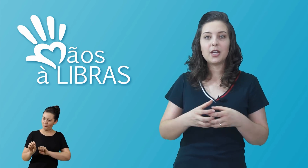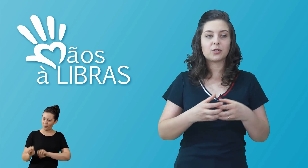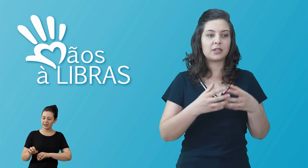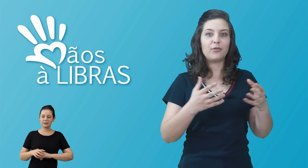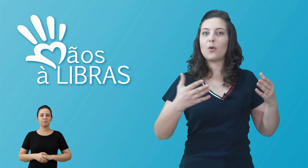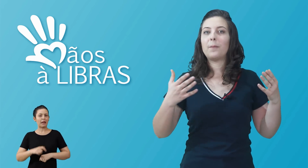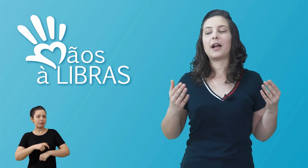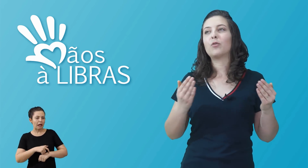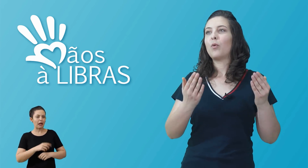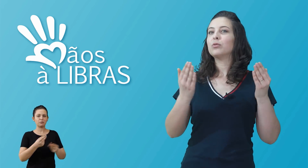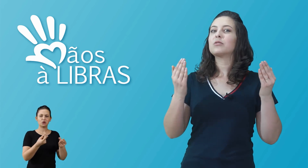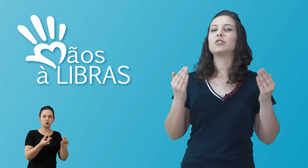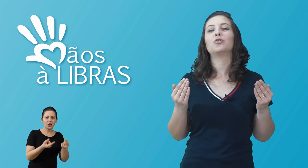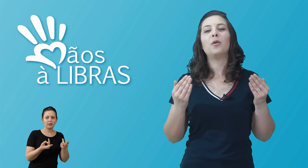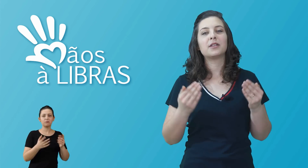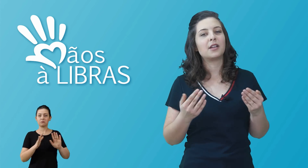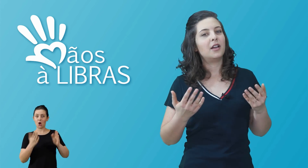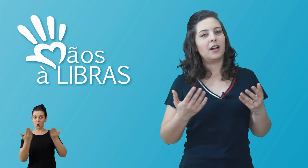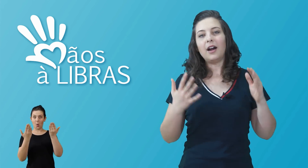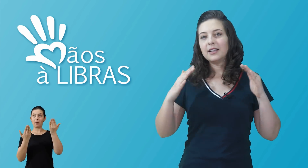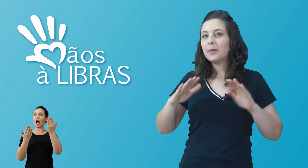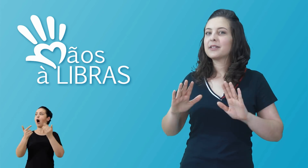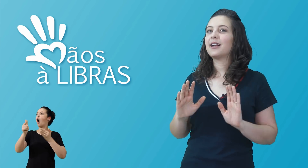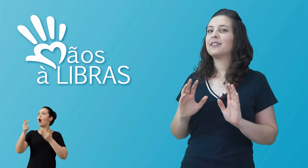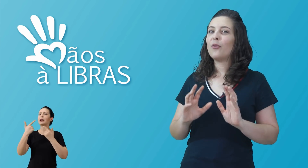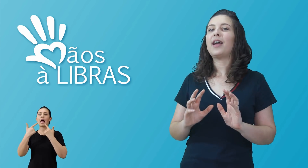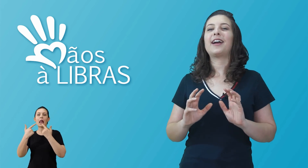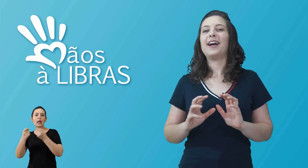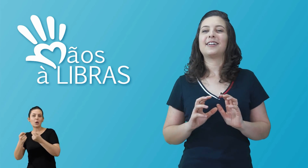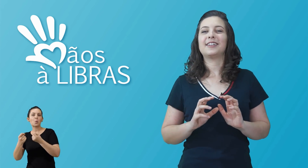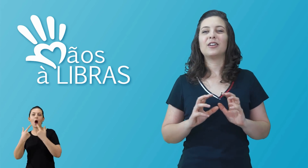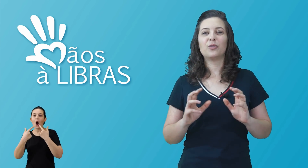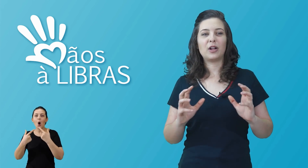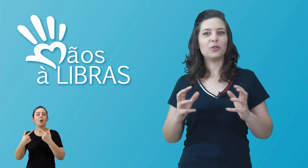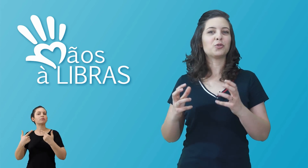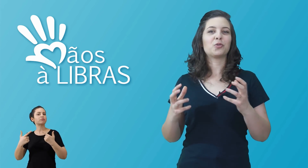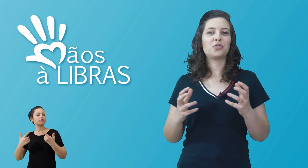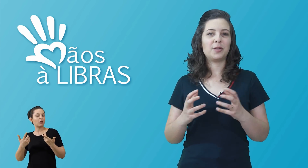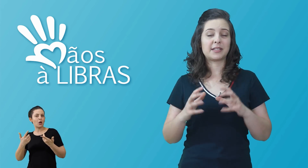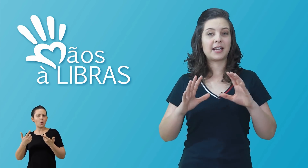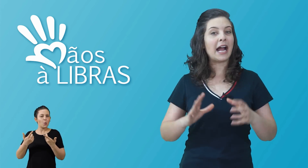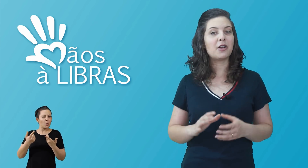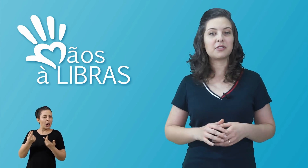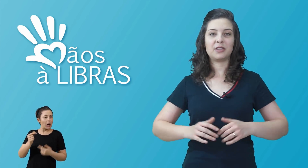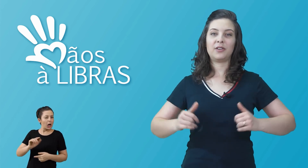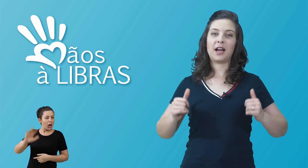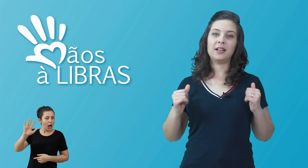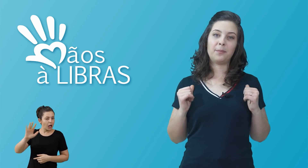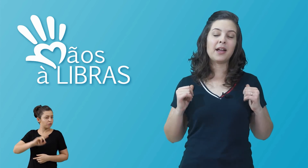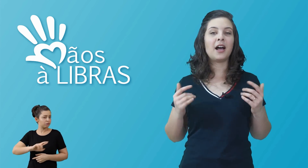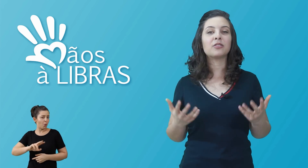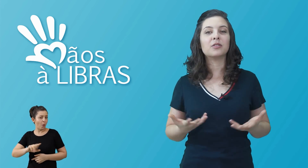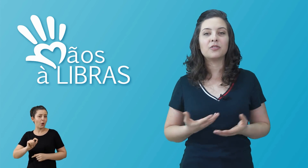de dinheiro, se você for comparar com outros idiomas, a Libras, ela não é cara, né? O valor de um curso de Libras caro é você